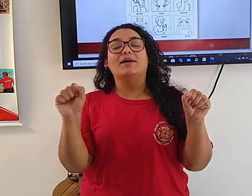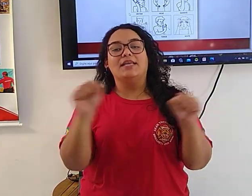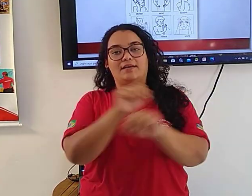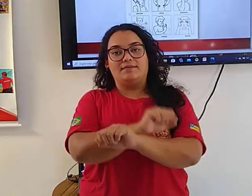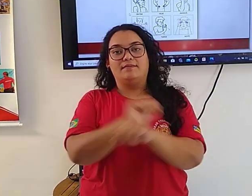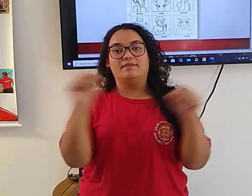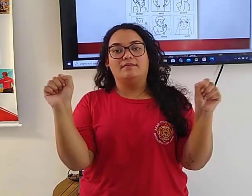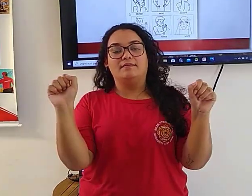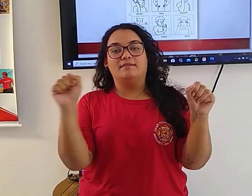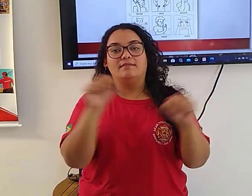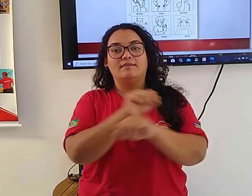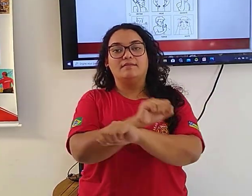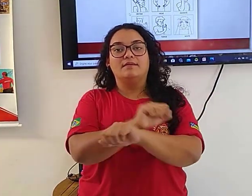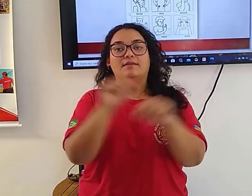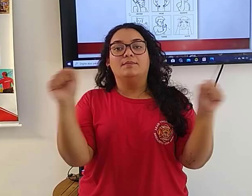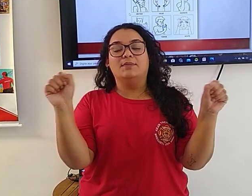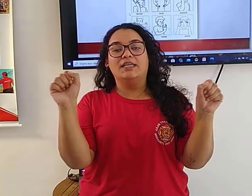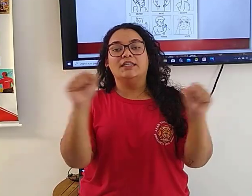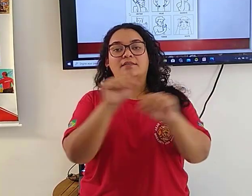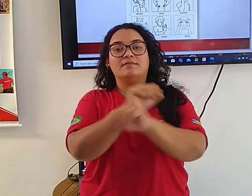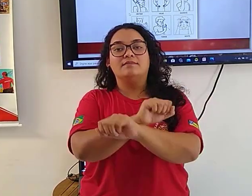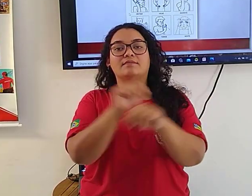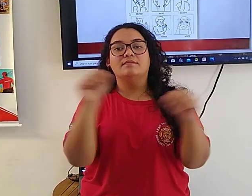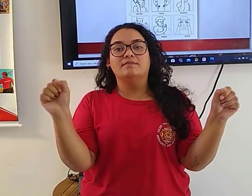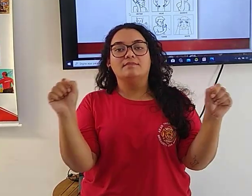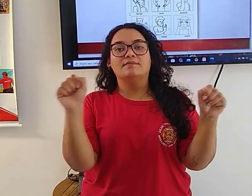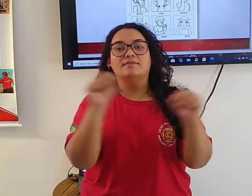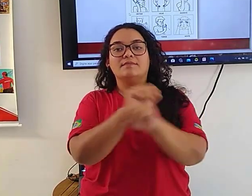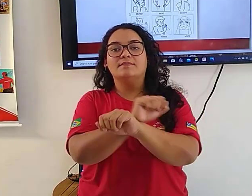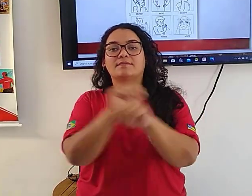Amanhã. Manhã.